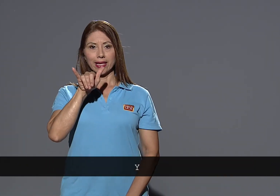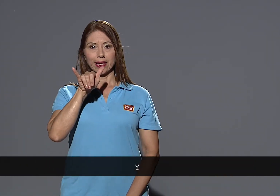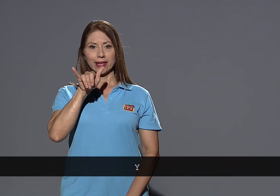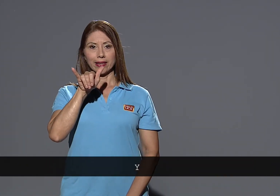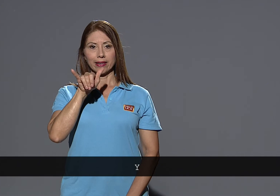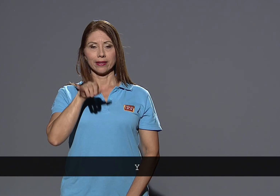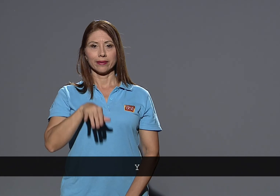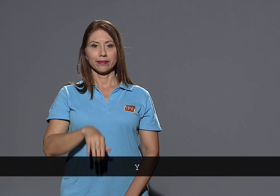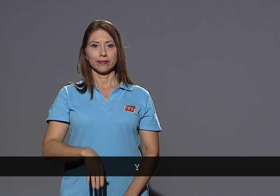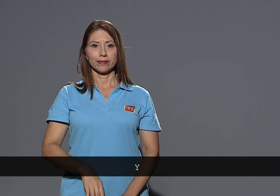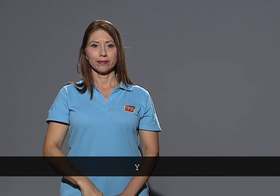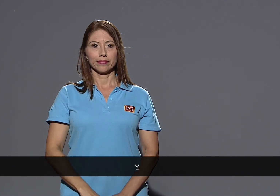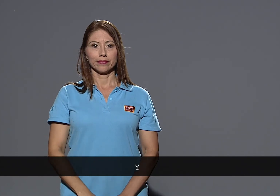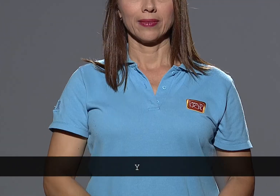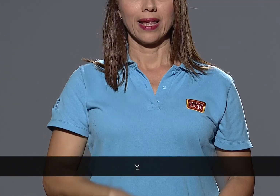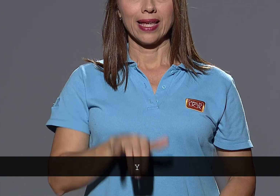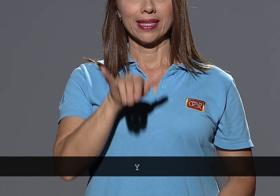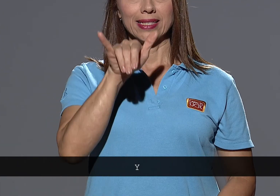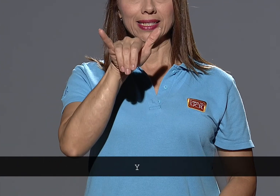Y,